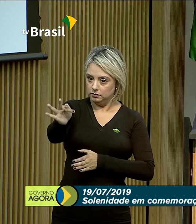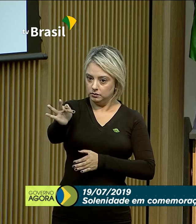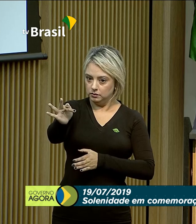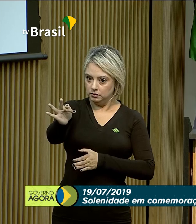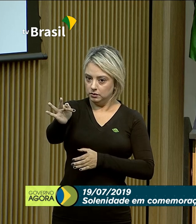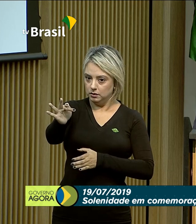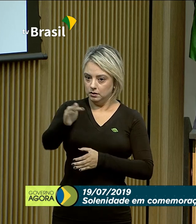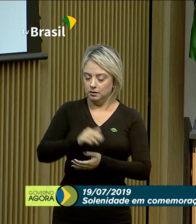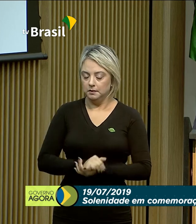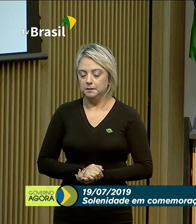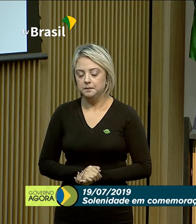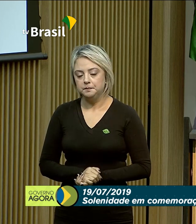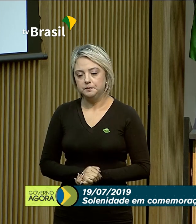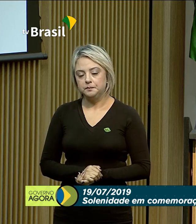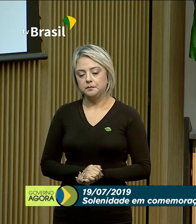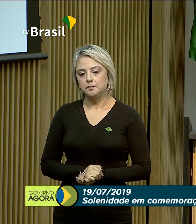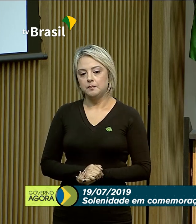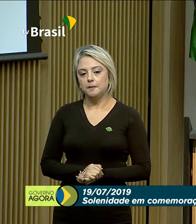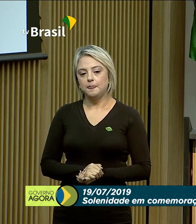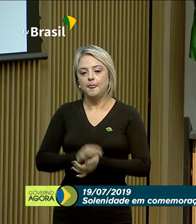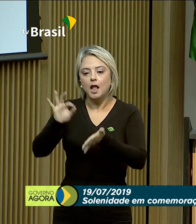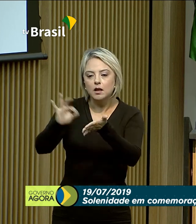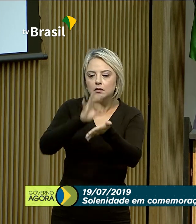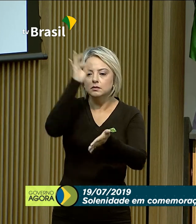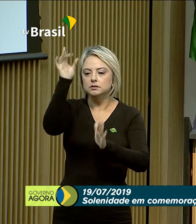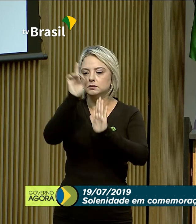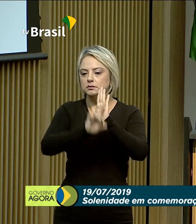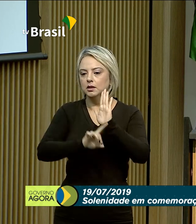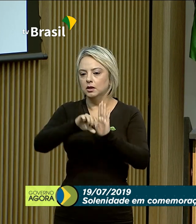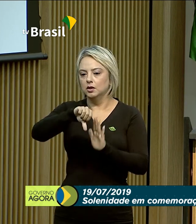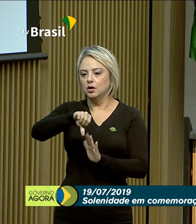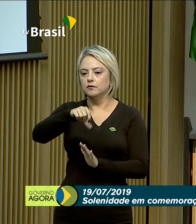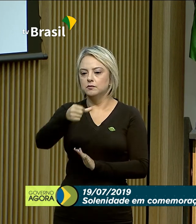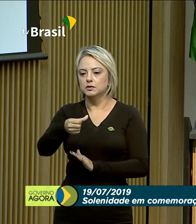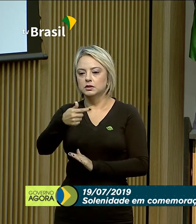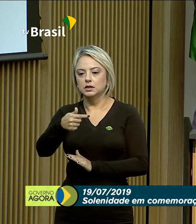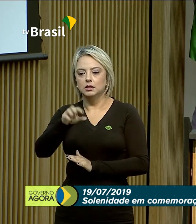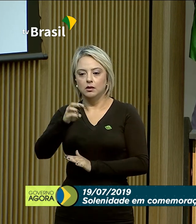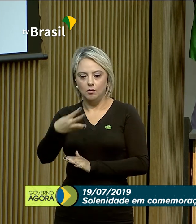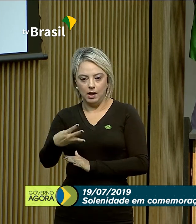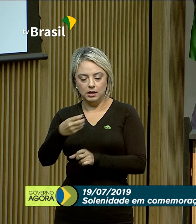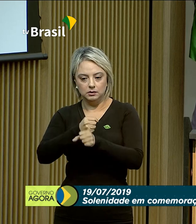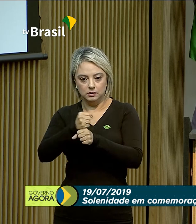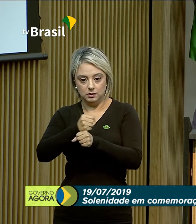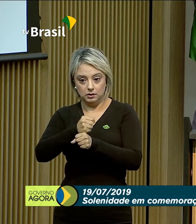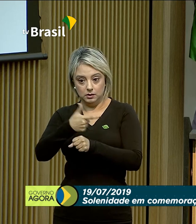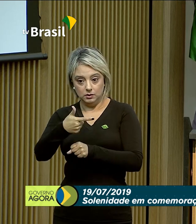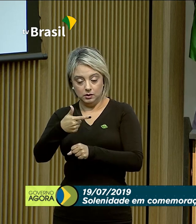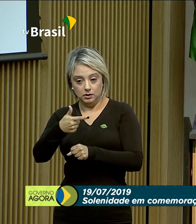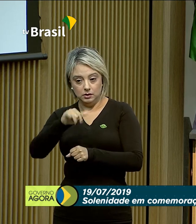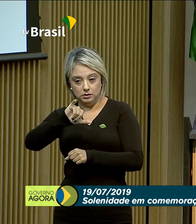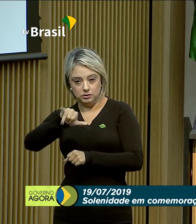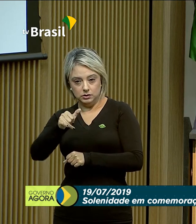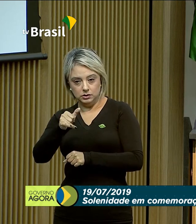o CBF Social. Com a assinatura do Decreto 9.674, de 2 de